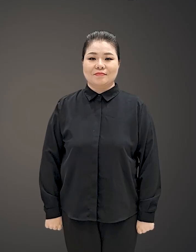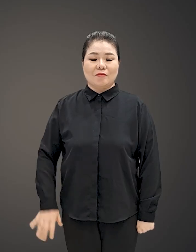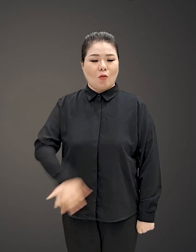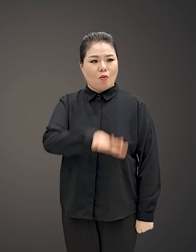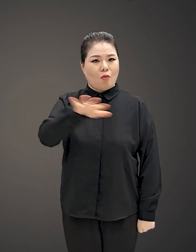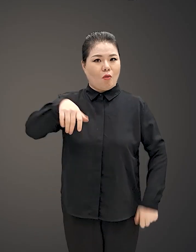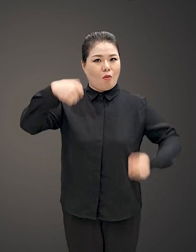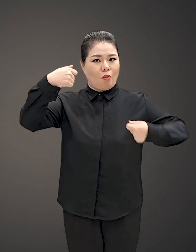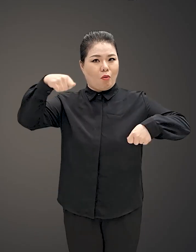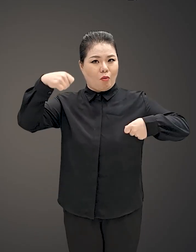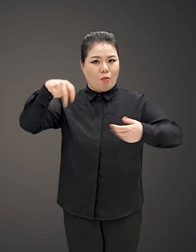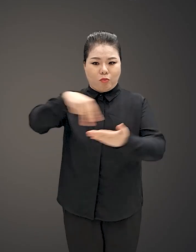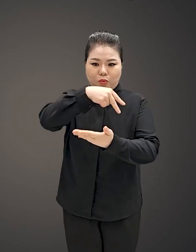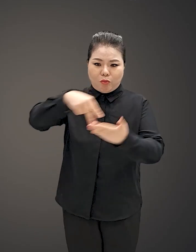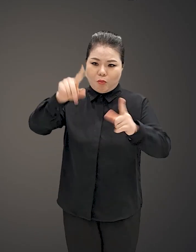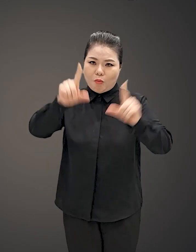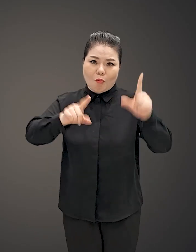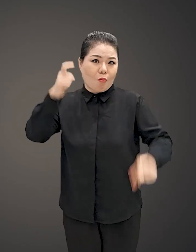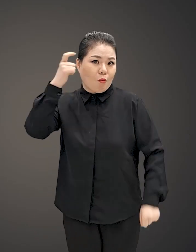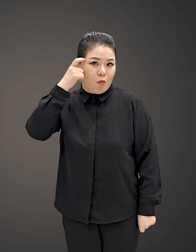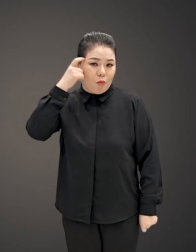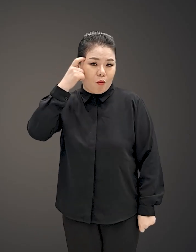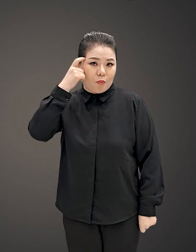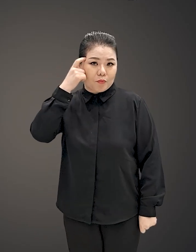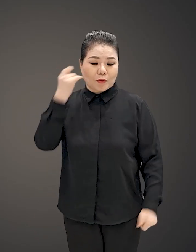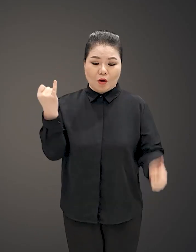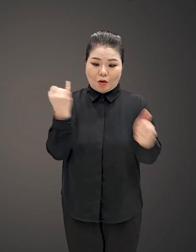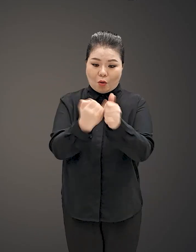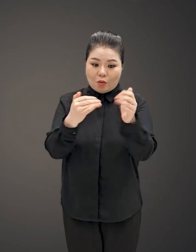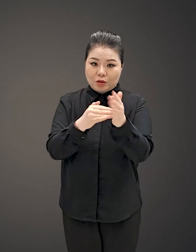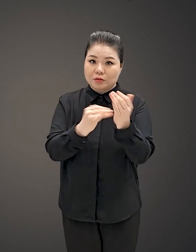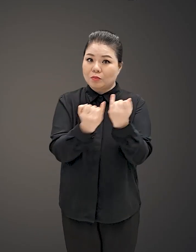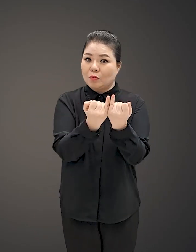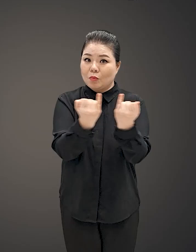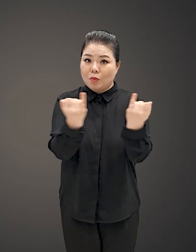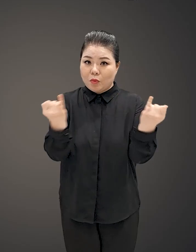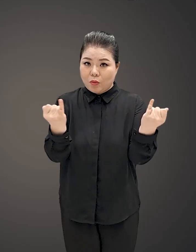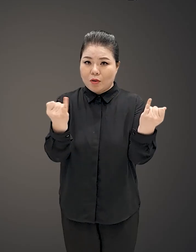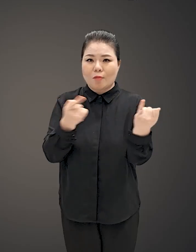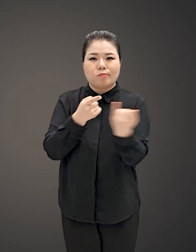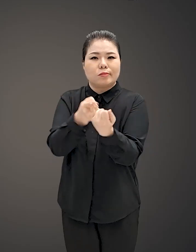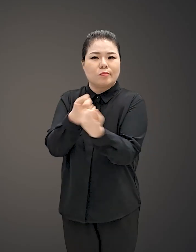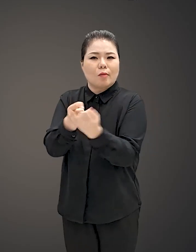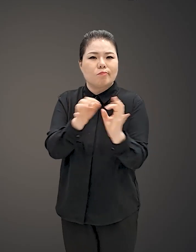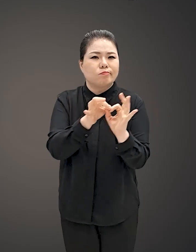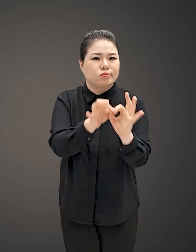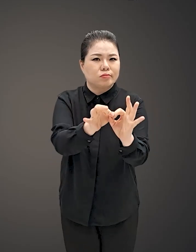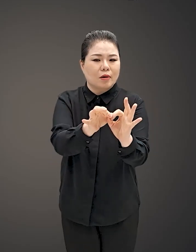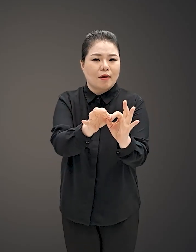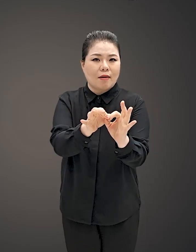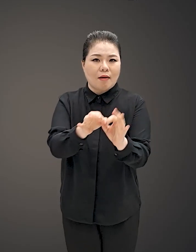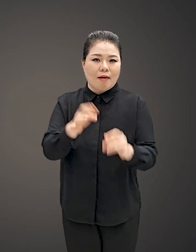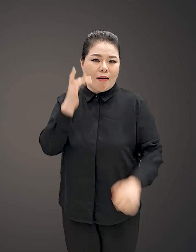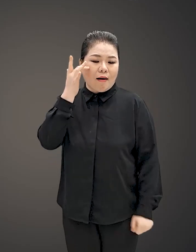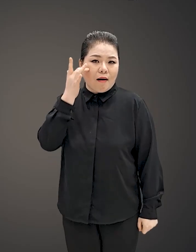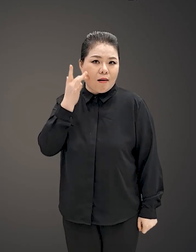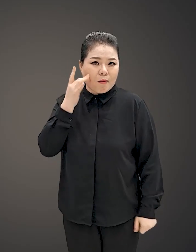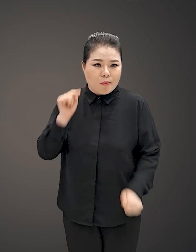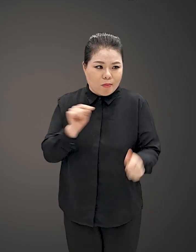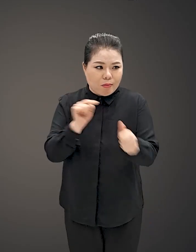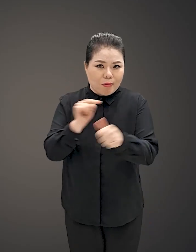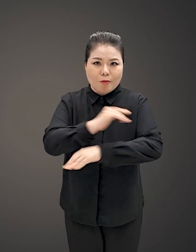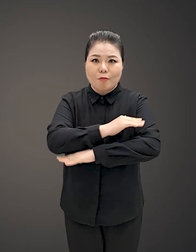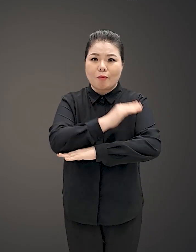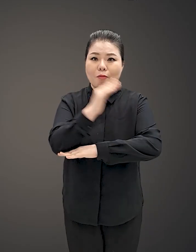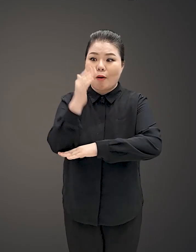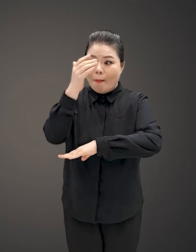왜 다들 춤추는 자세를 하고 있는 거지? 유부녀를 대상으로 벌어지는 연쇄살인 미스터리. 긴장과 스릴의 빌드업